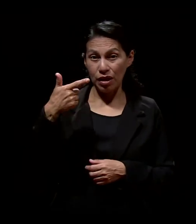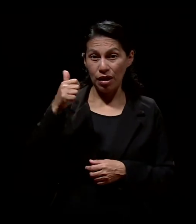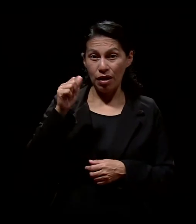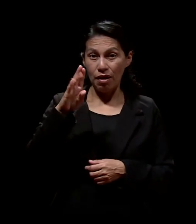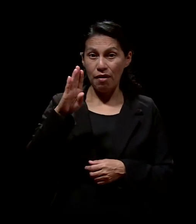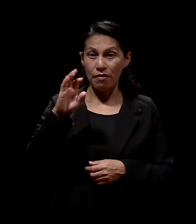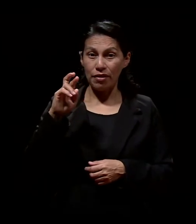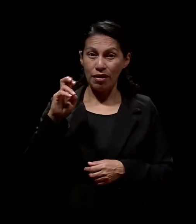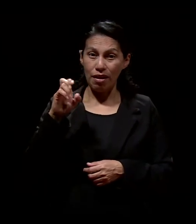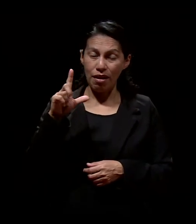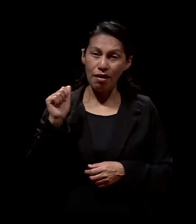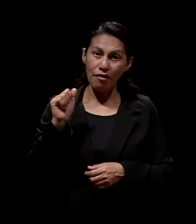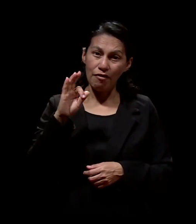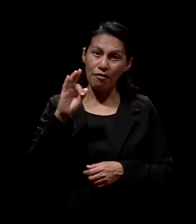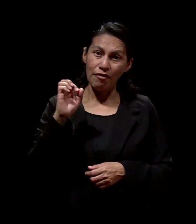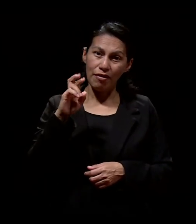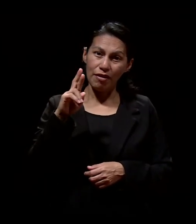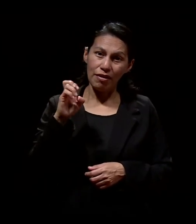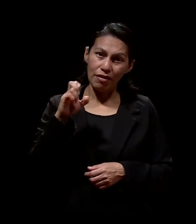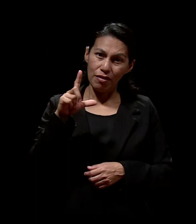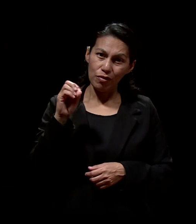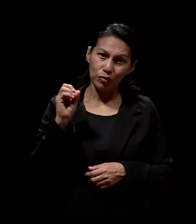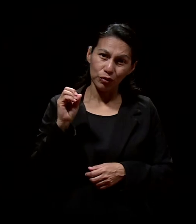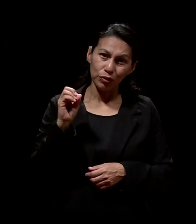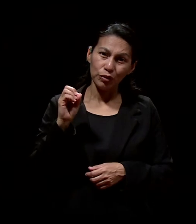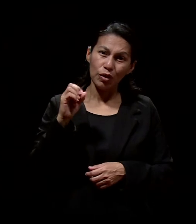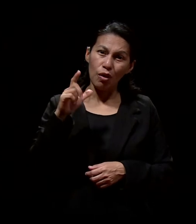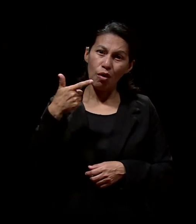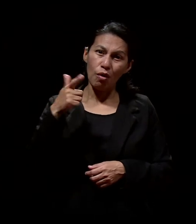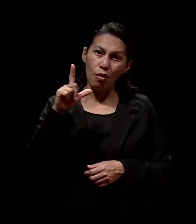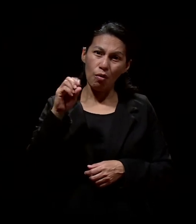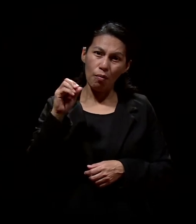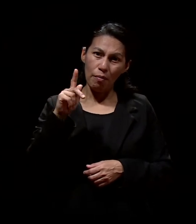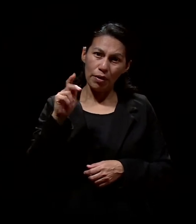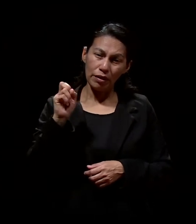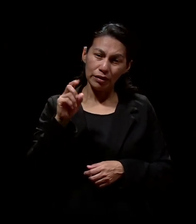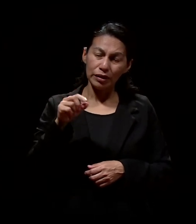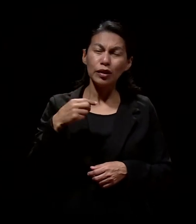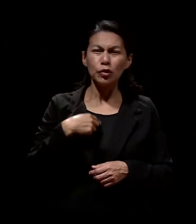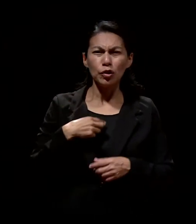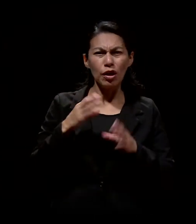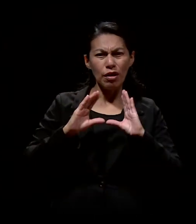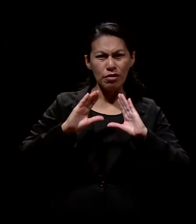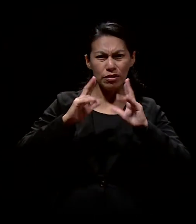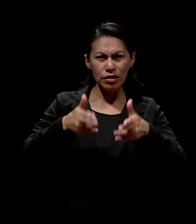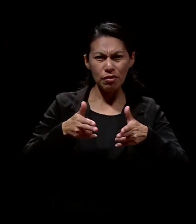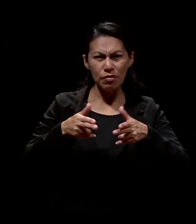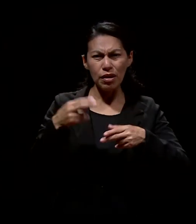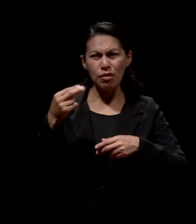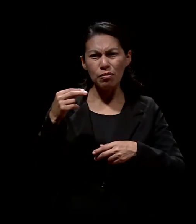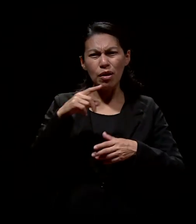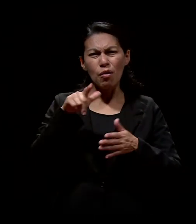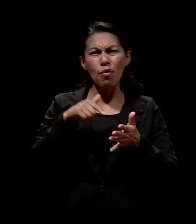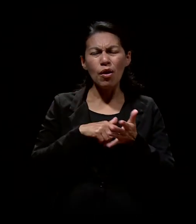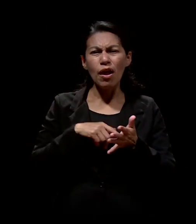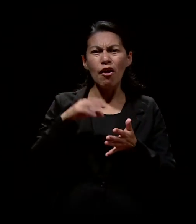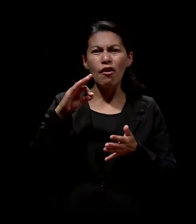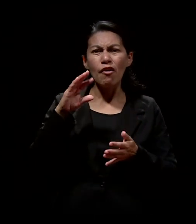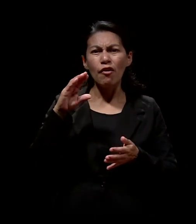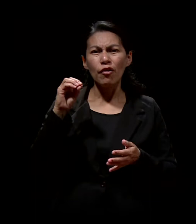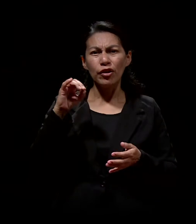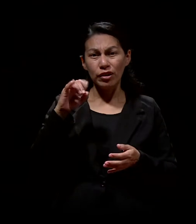es Gabriela Farelos López. Soy del bello estado de Chiapas, de un lugar que se llama Ocosocautla o conocido como